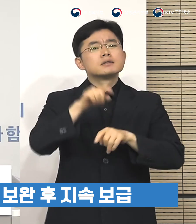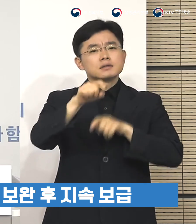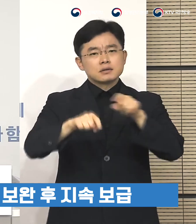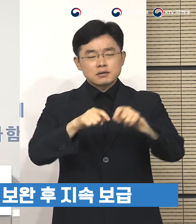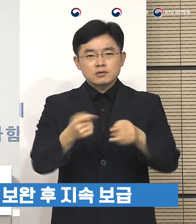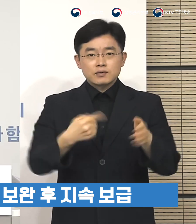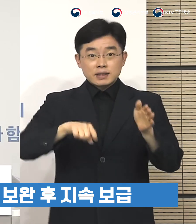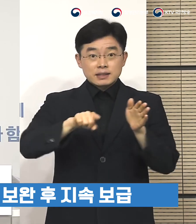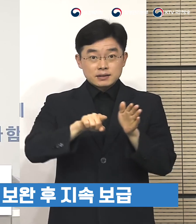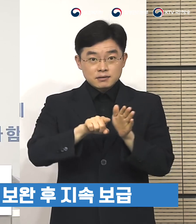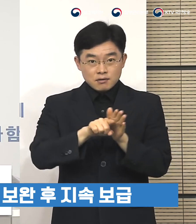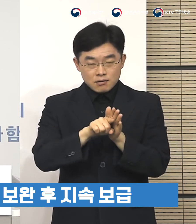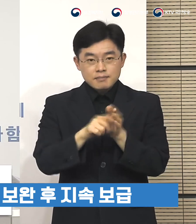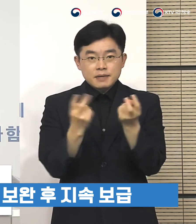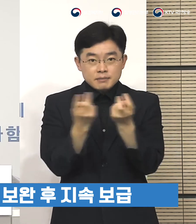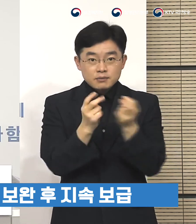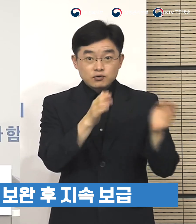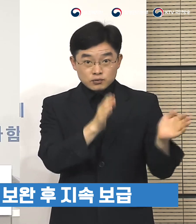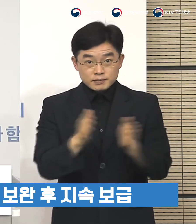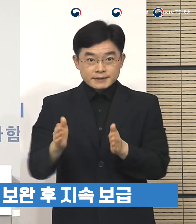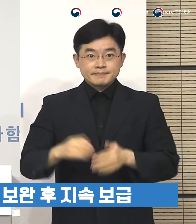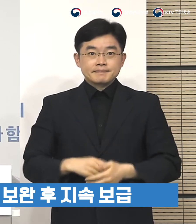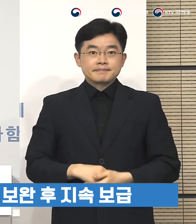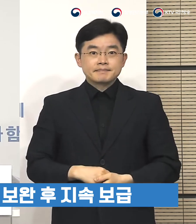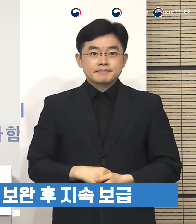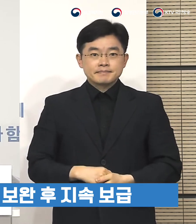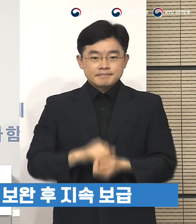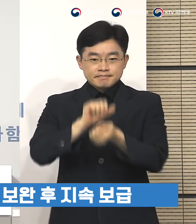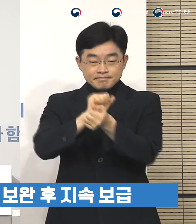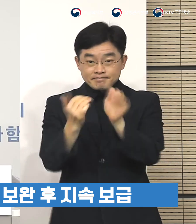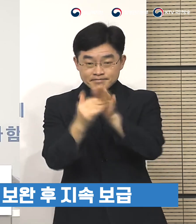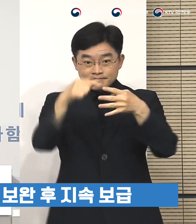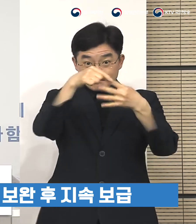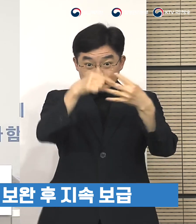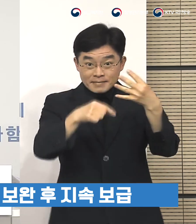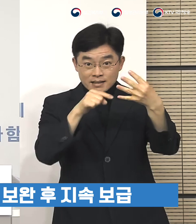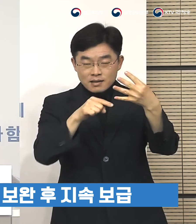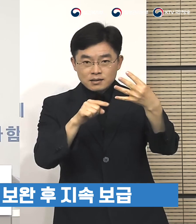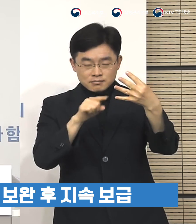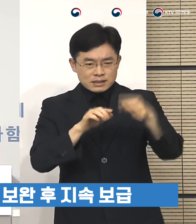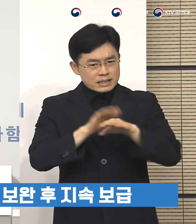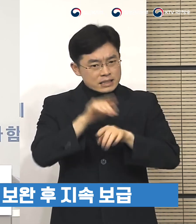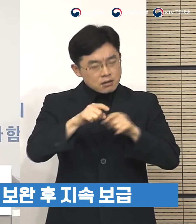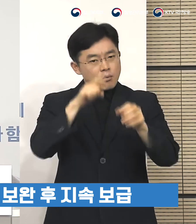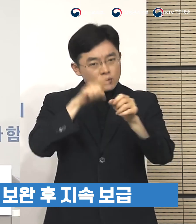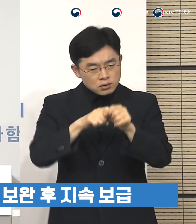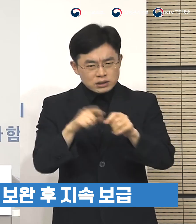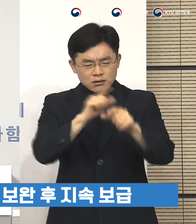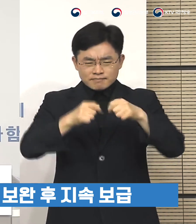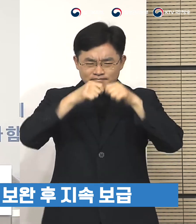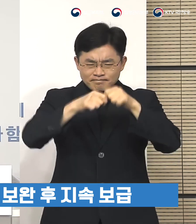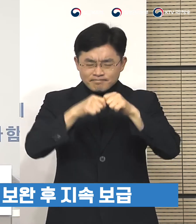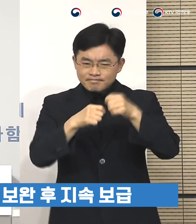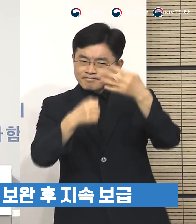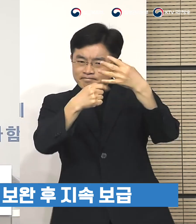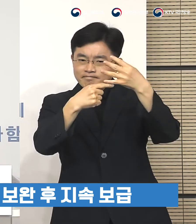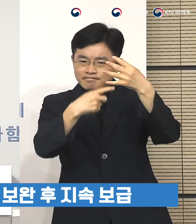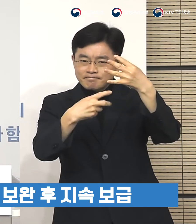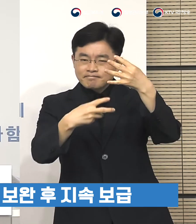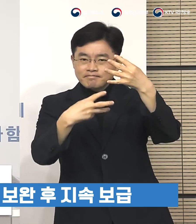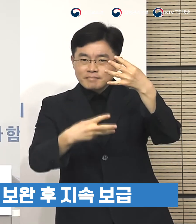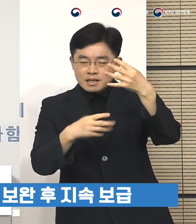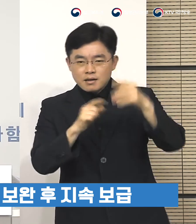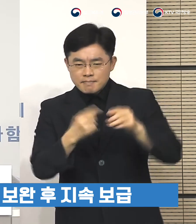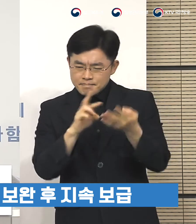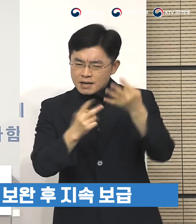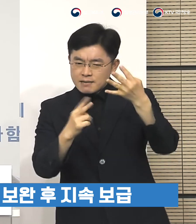실질적으로 작동할 수 있도록 방역 지침을 실천 가능한 내용으로 세심하게 보완하고